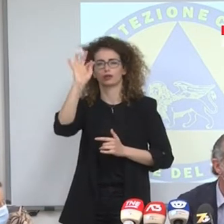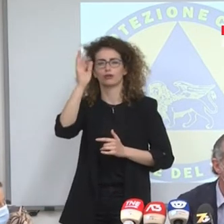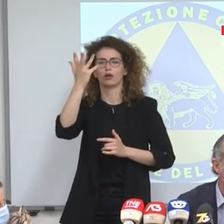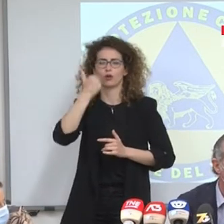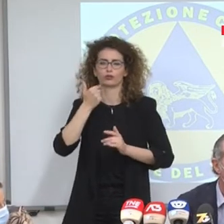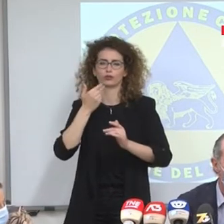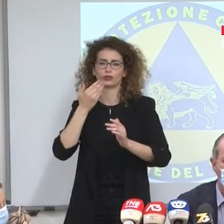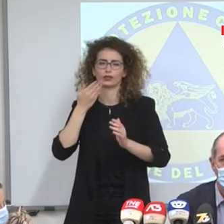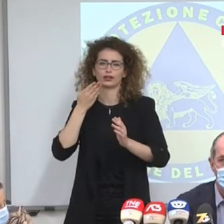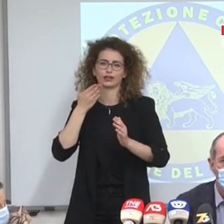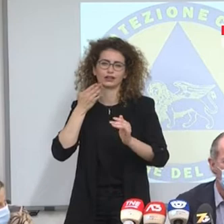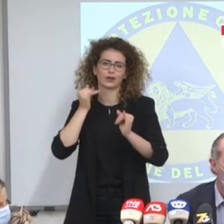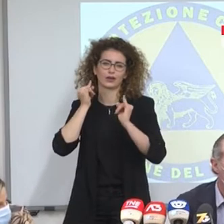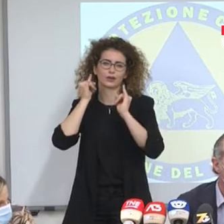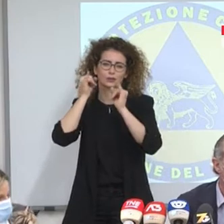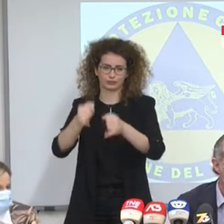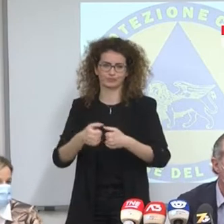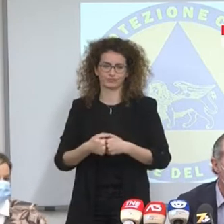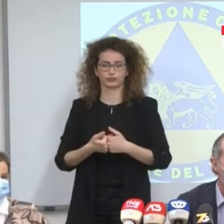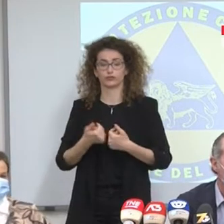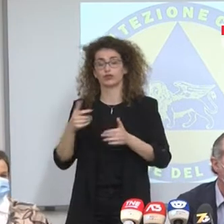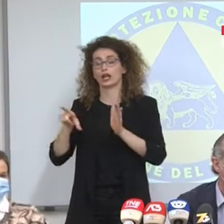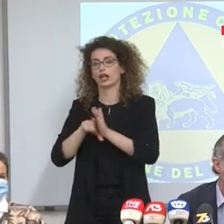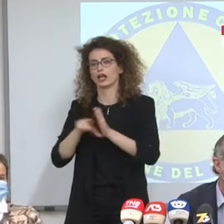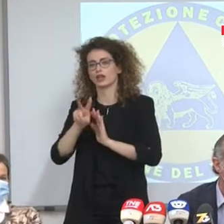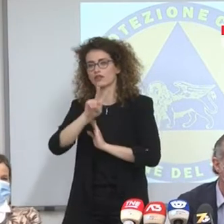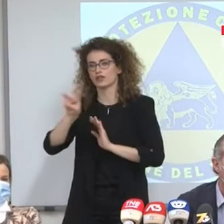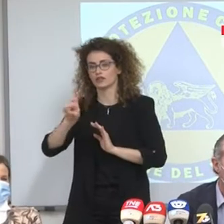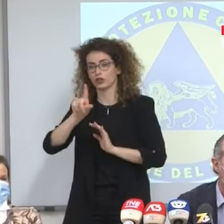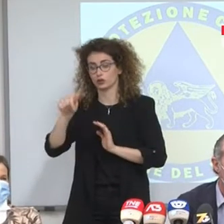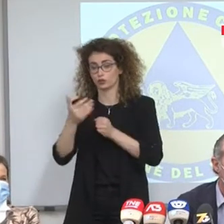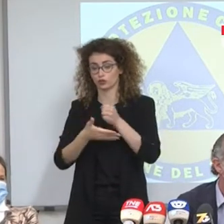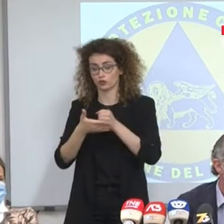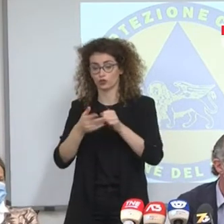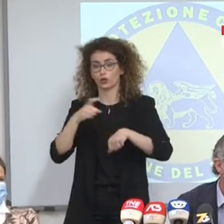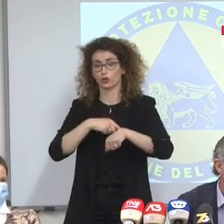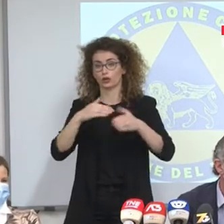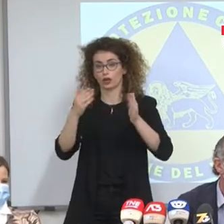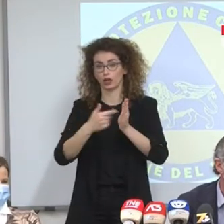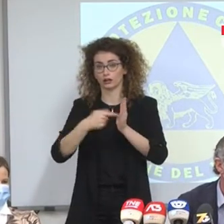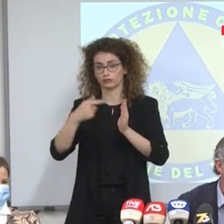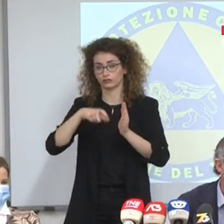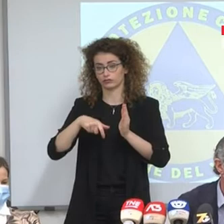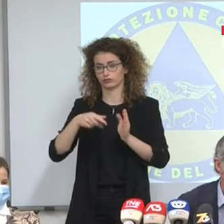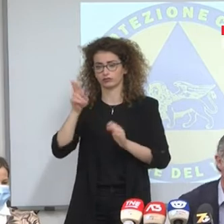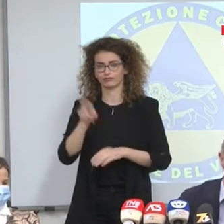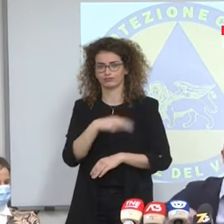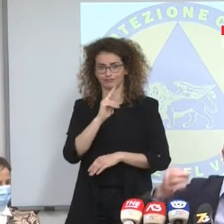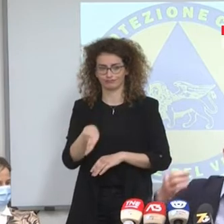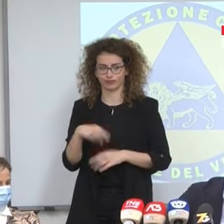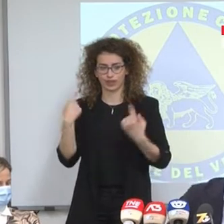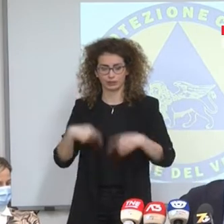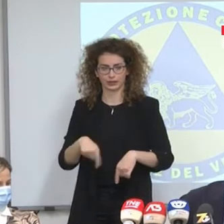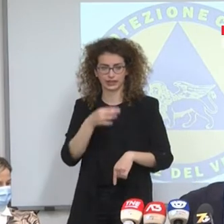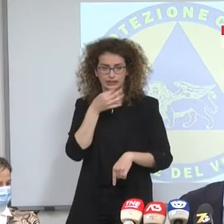e va riconosciuto, prevede che il 21 di giugno cessi coprifuoco. E questo è il primo dato che è incontrovertibile, cioè vuol dire